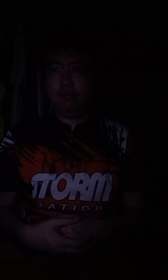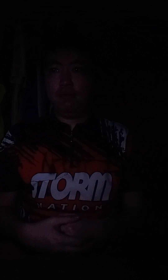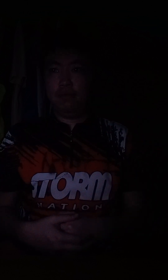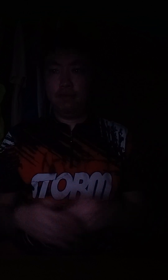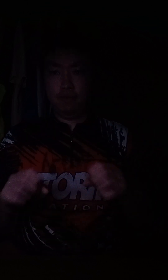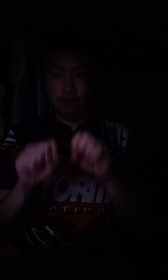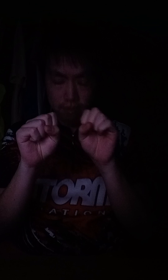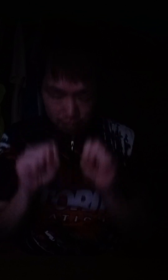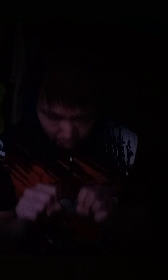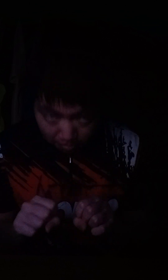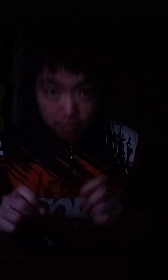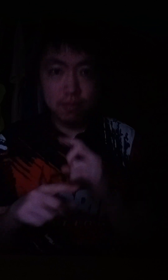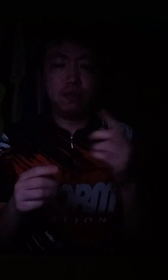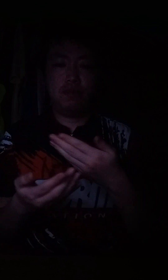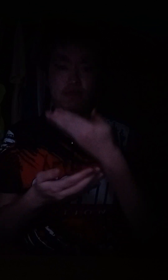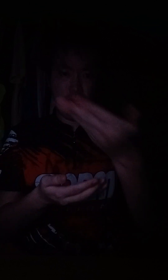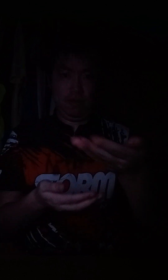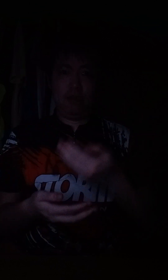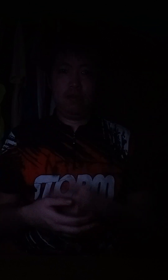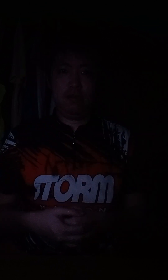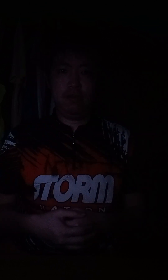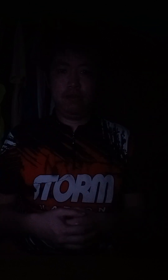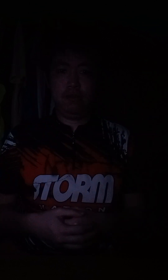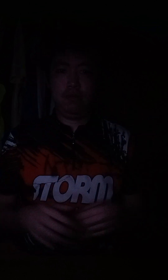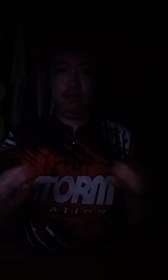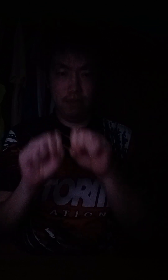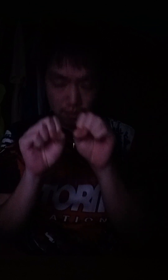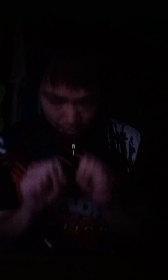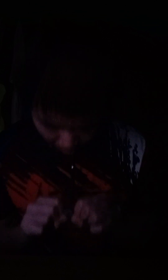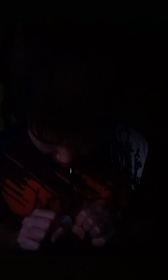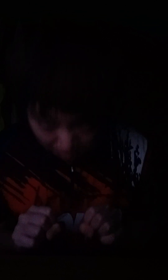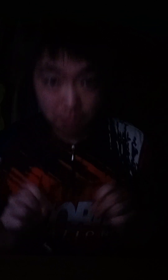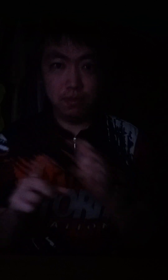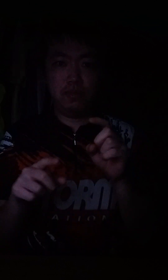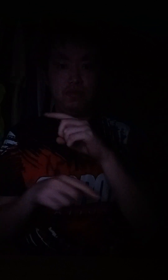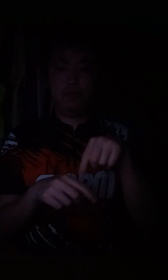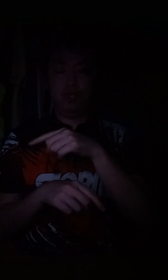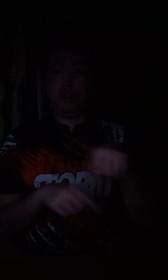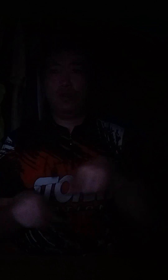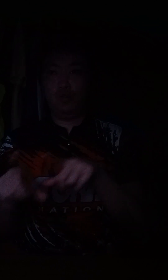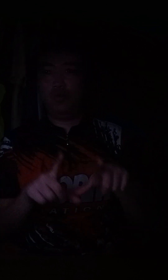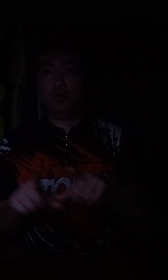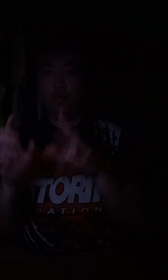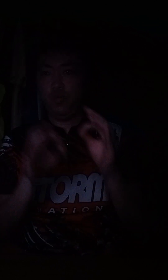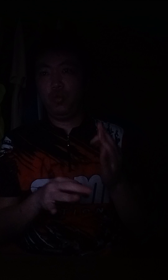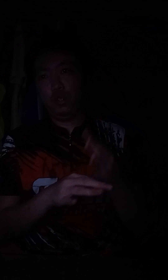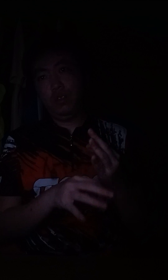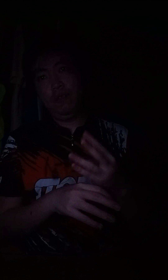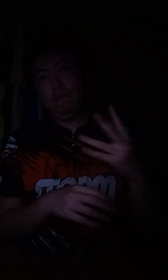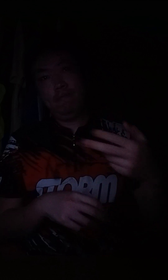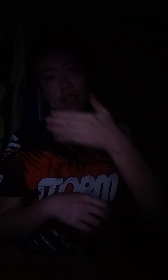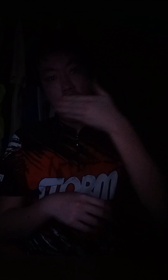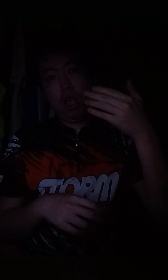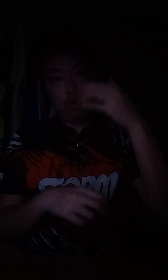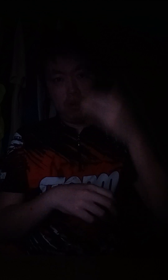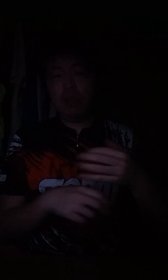기자, 사고 경위 설명해 주시죠. 네, 충격으로 휘어진 고속도로 가드레일 바깥으로 빨간색 버스가 옆으로 누워